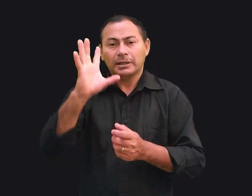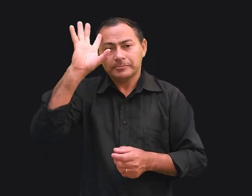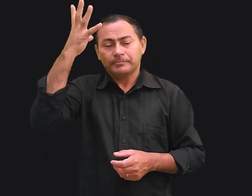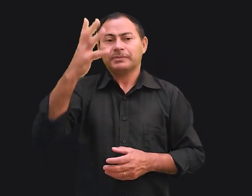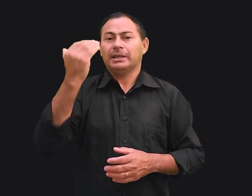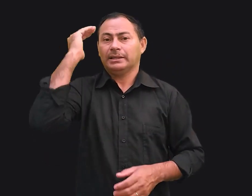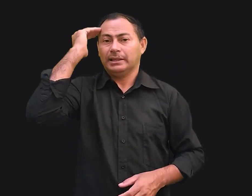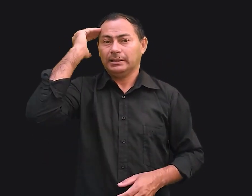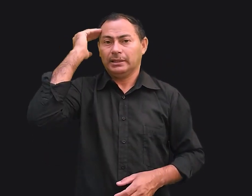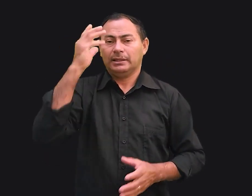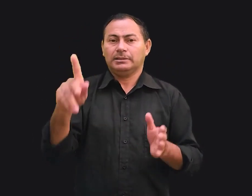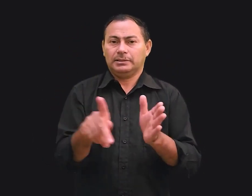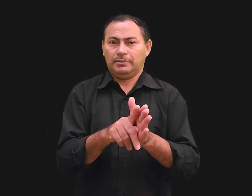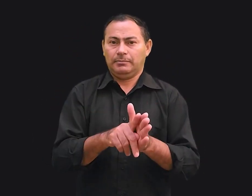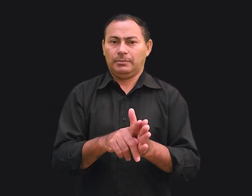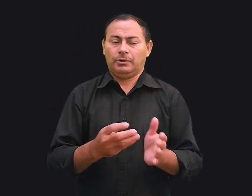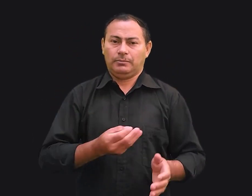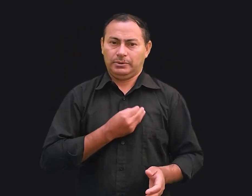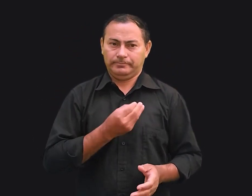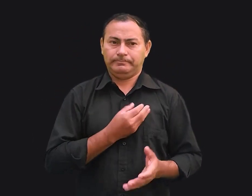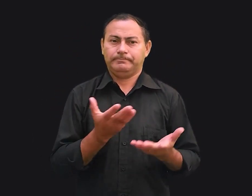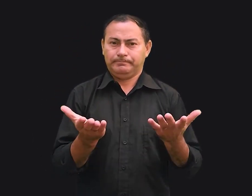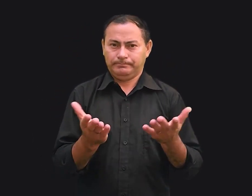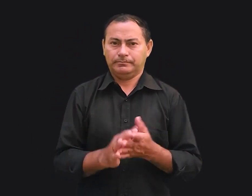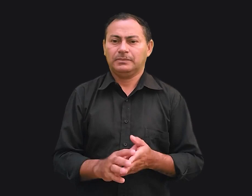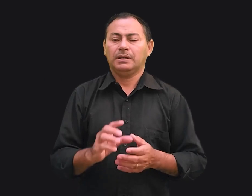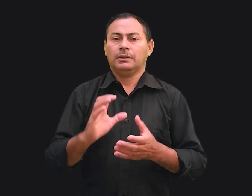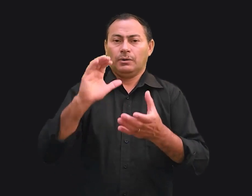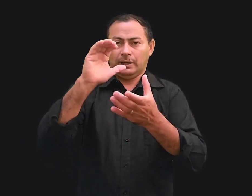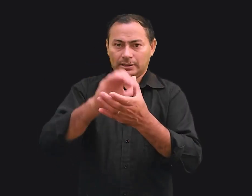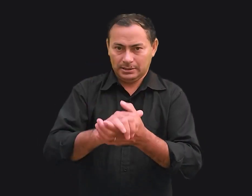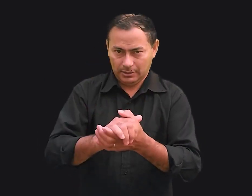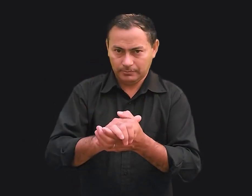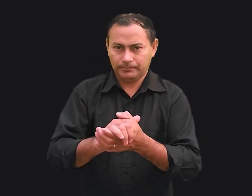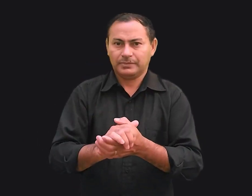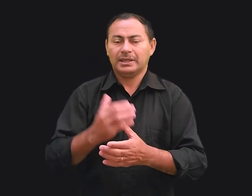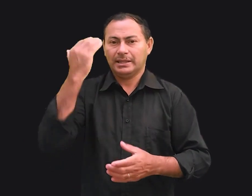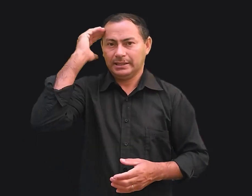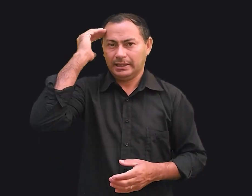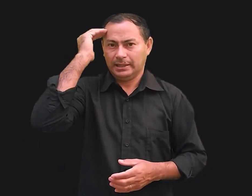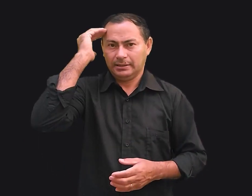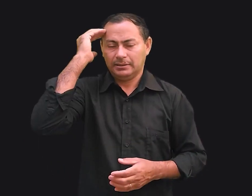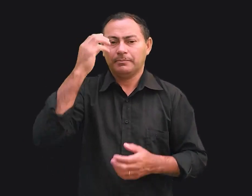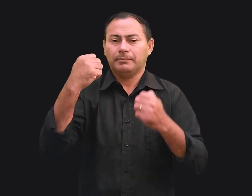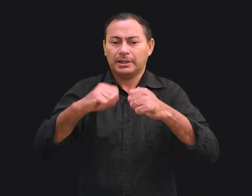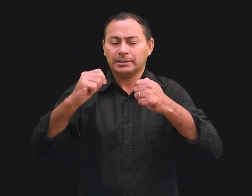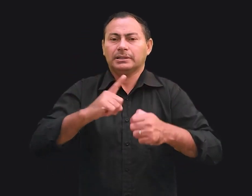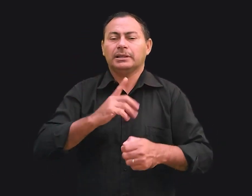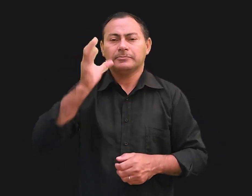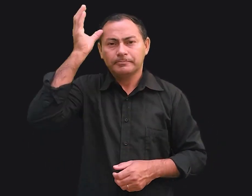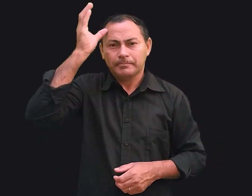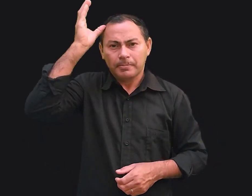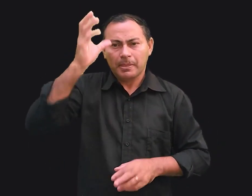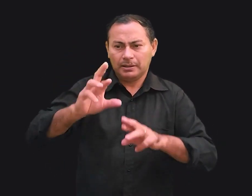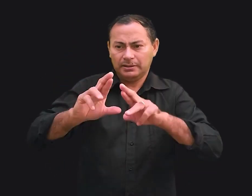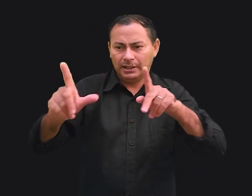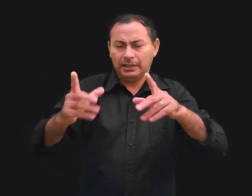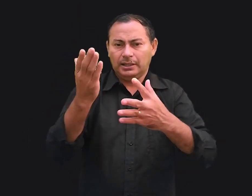decisão de entender a si mesmo. Para que o casal se entenda, deve ter consciência da diferença